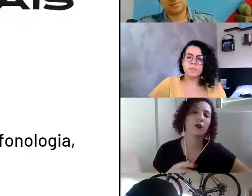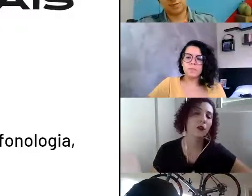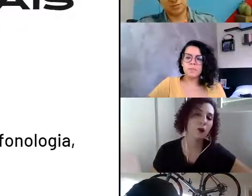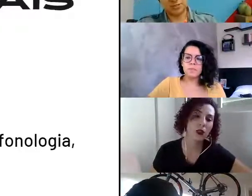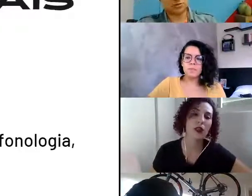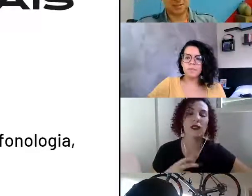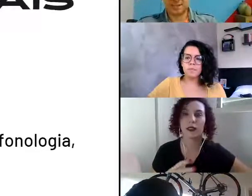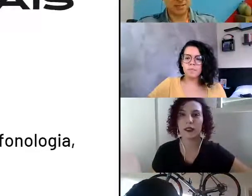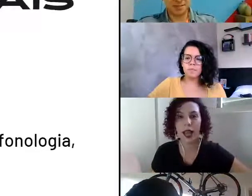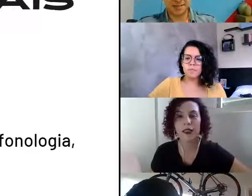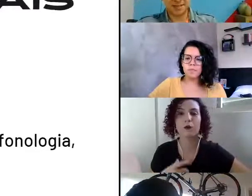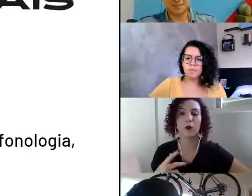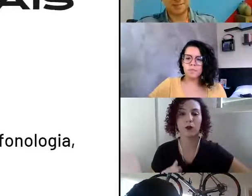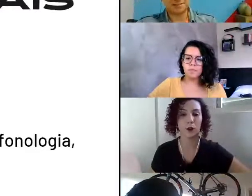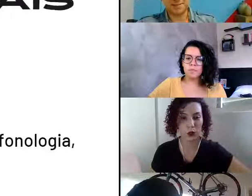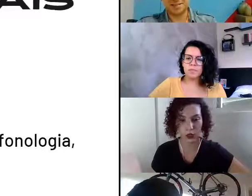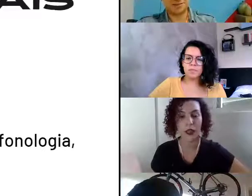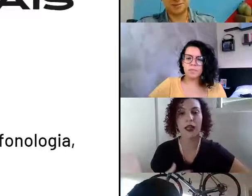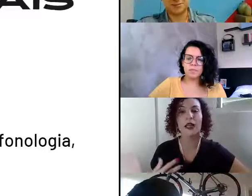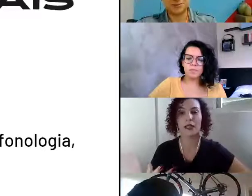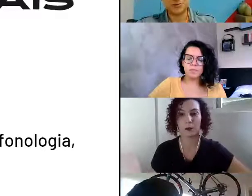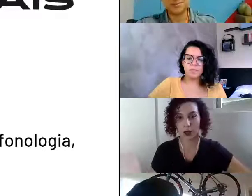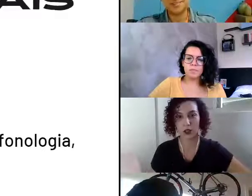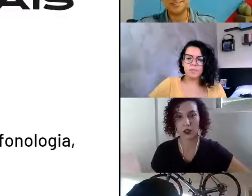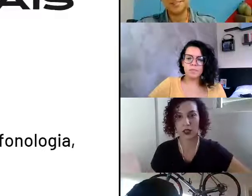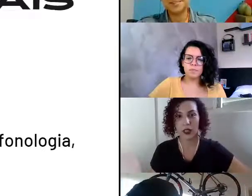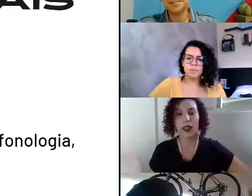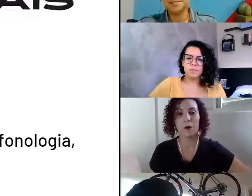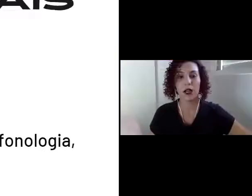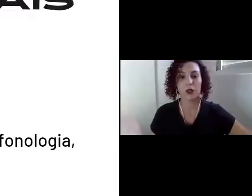possui fonologia, sintaxe, morfologia,